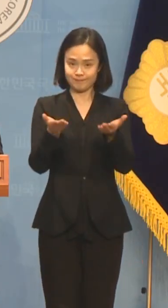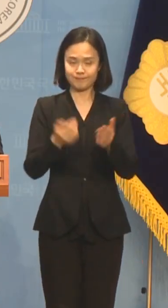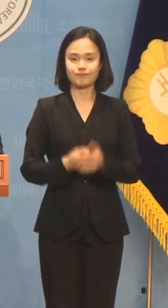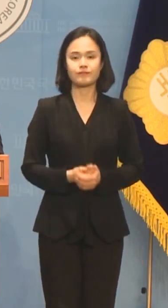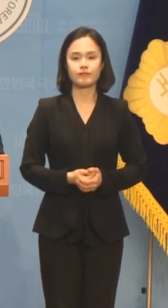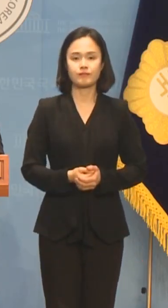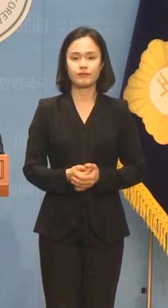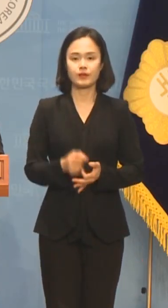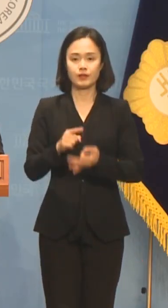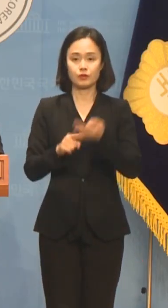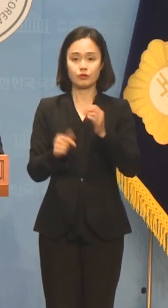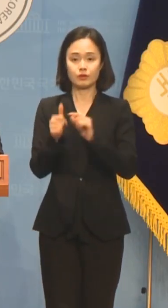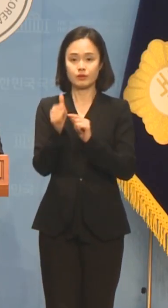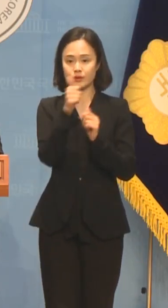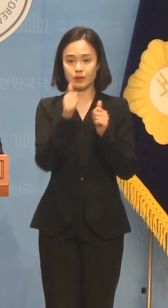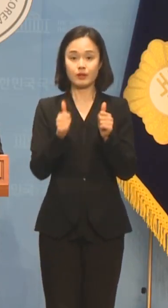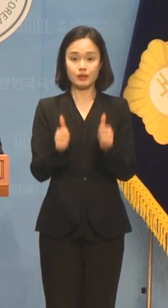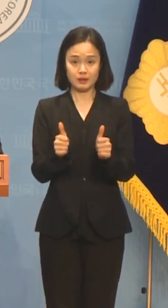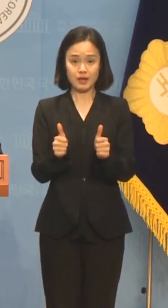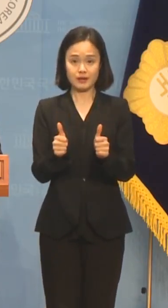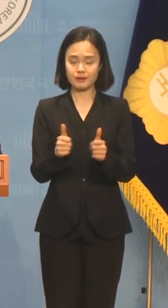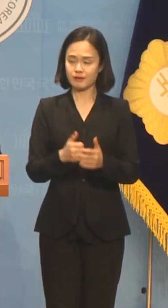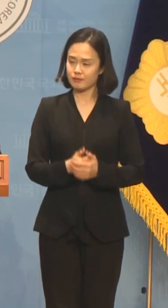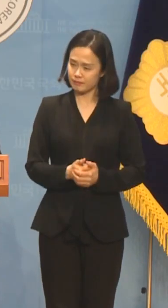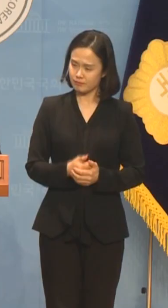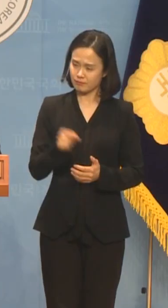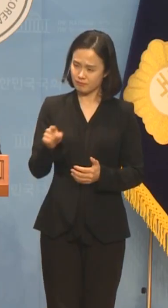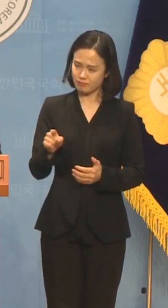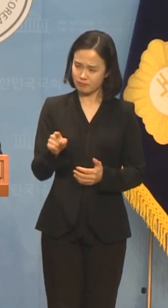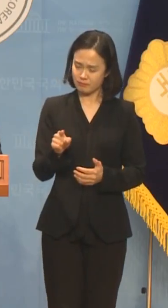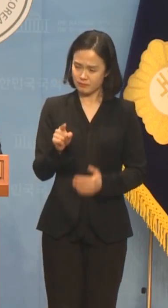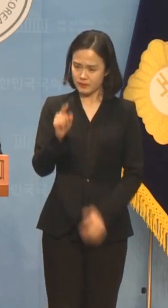힘 의원들의 우기기 전략 안쓰럽다.